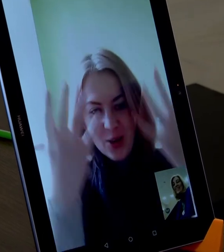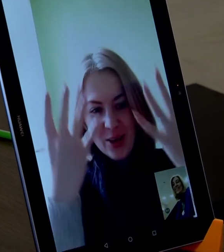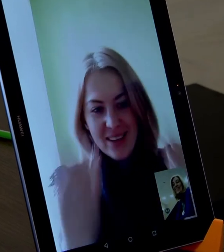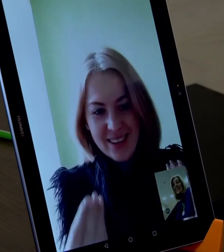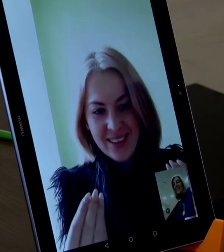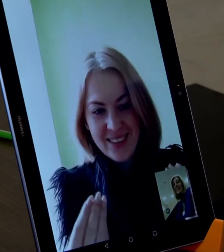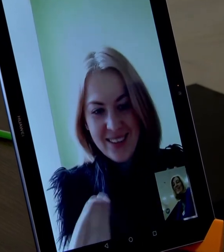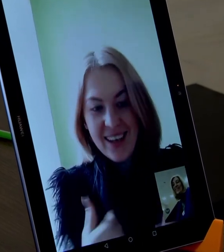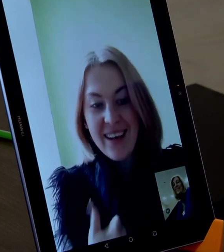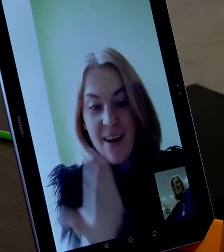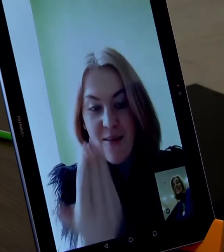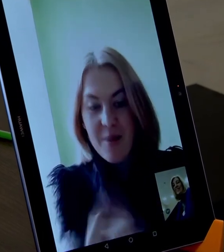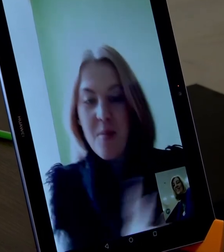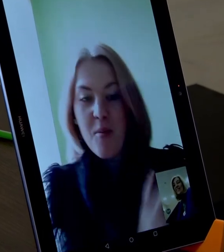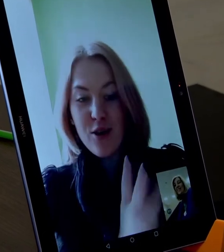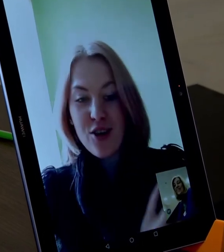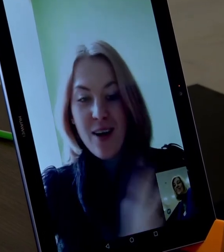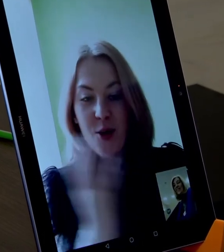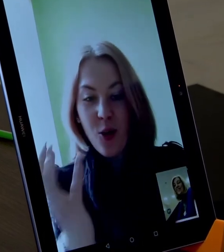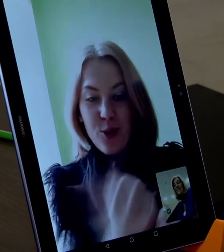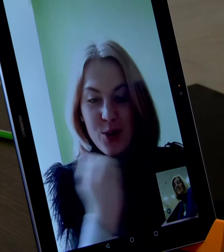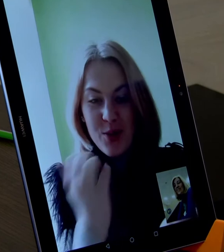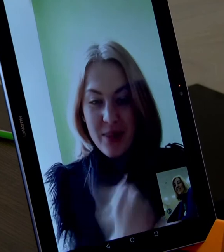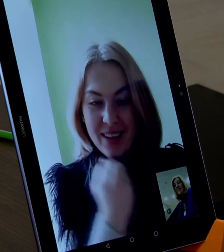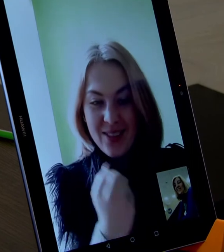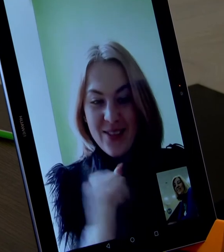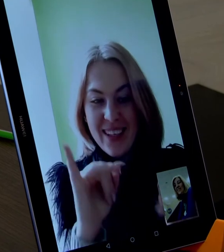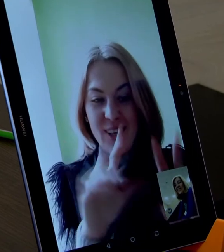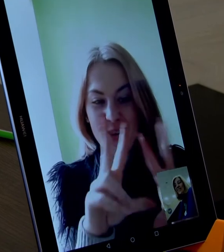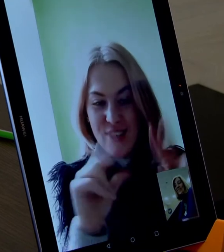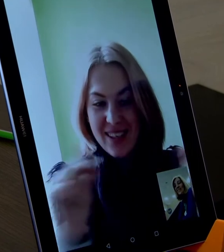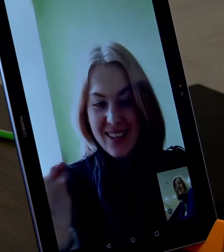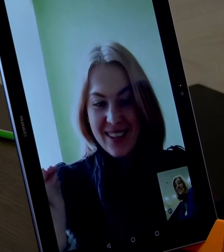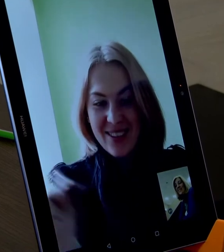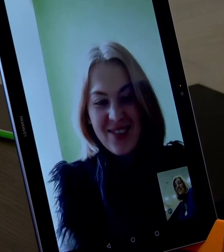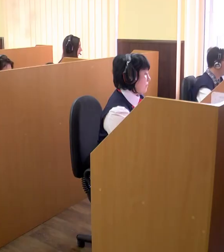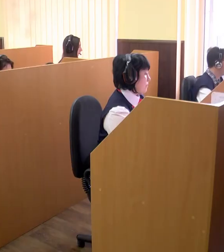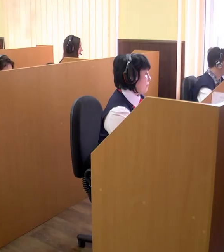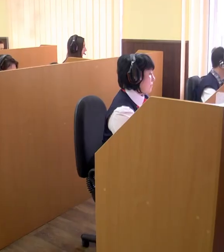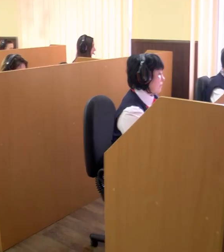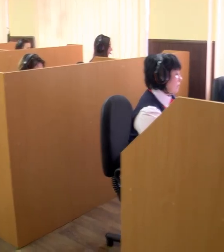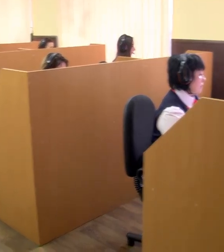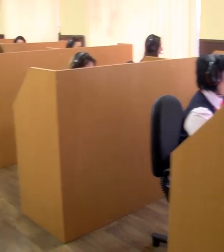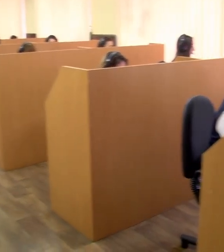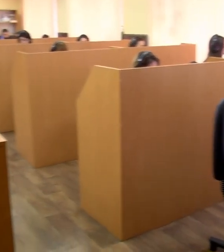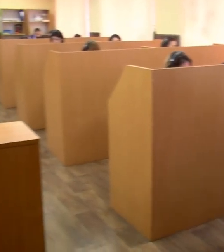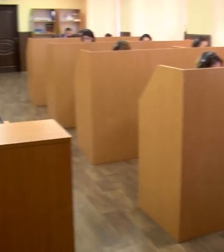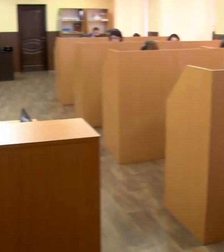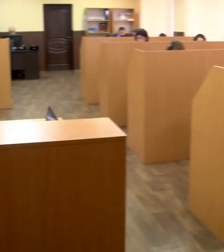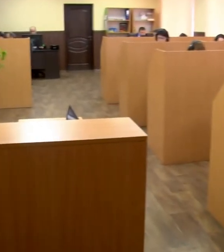Доброго дня. Я вам бажаю успіхів, щастя. Запроваджені новації на часі і дуже